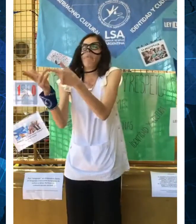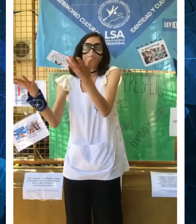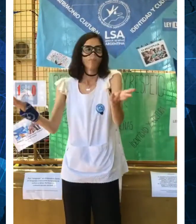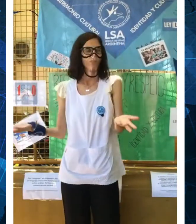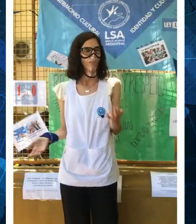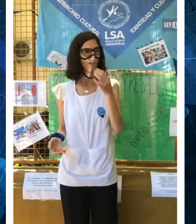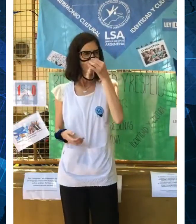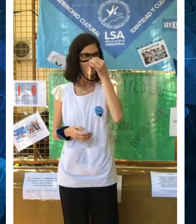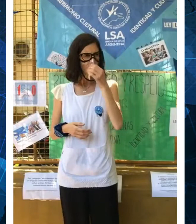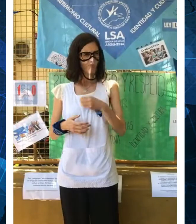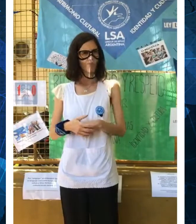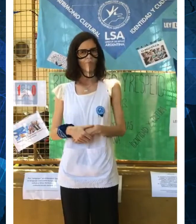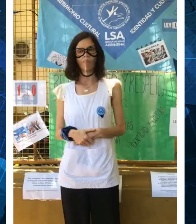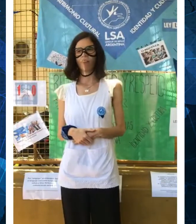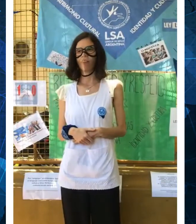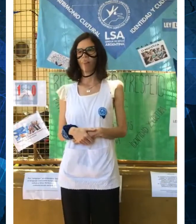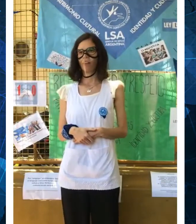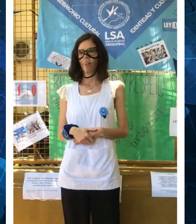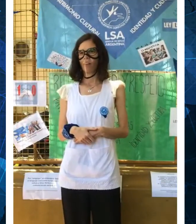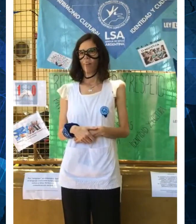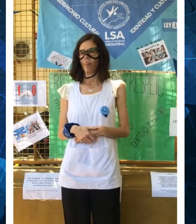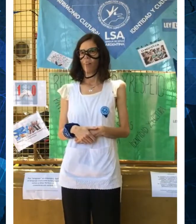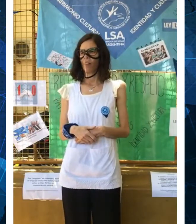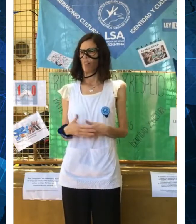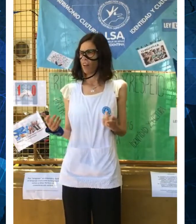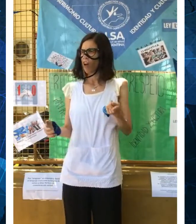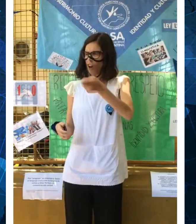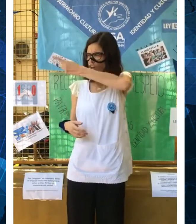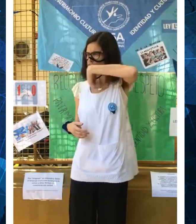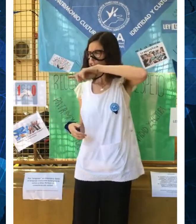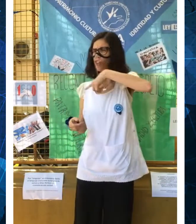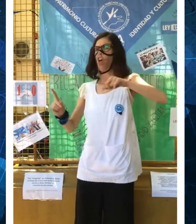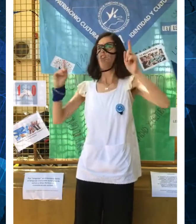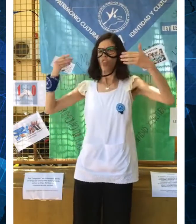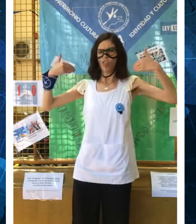sí, adaptando de alguna manera la comunicación.